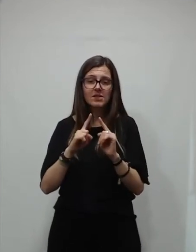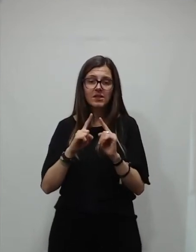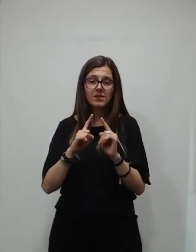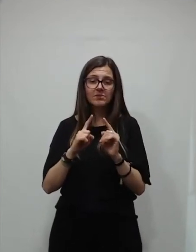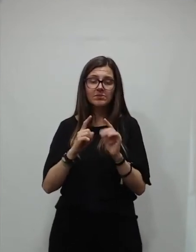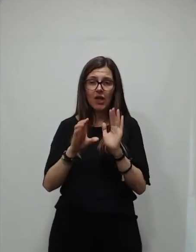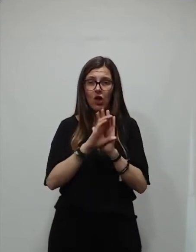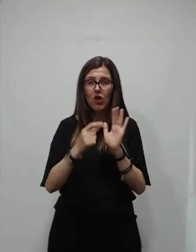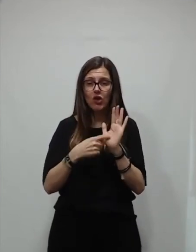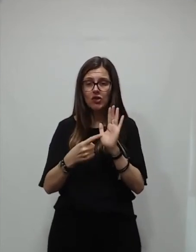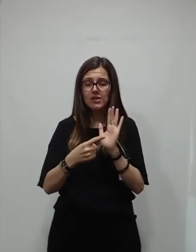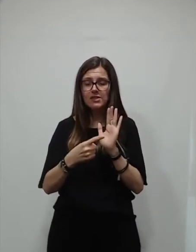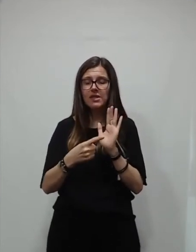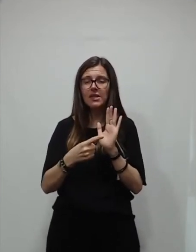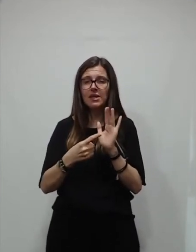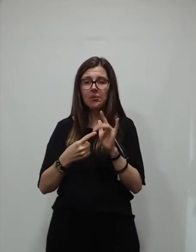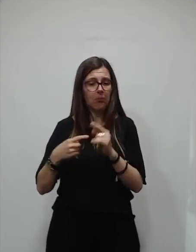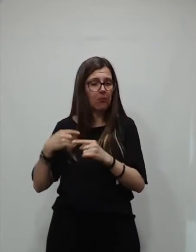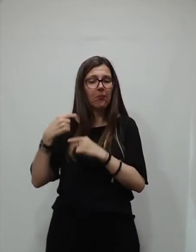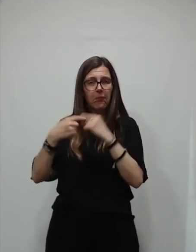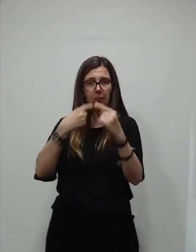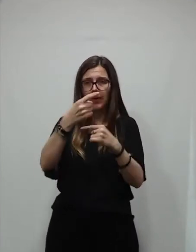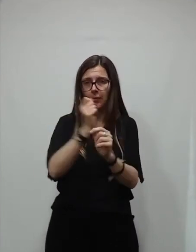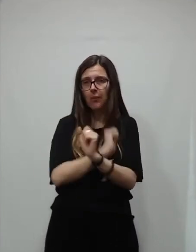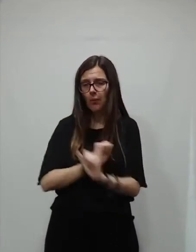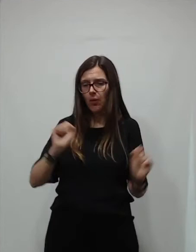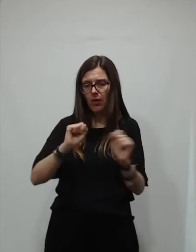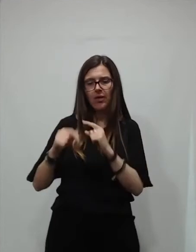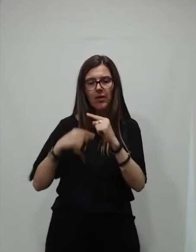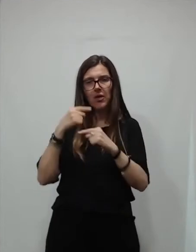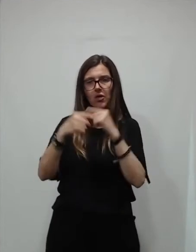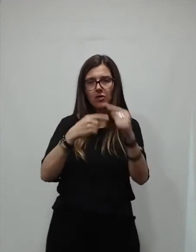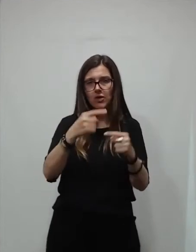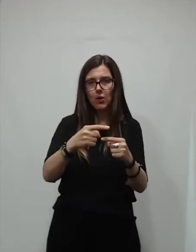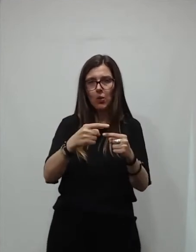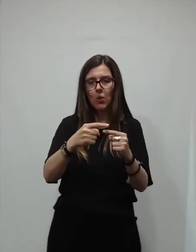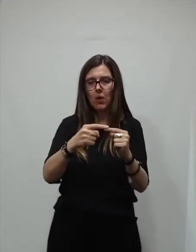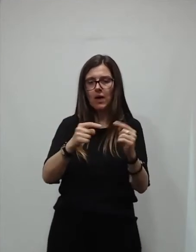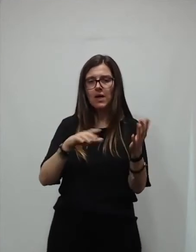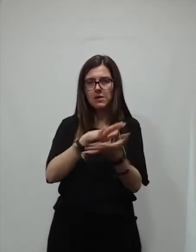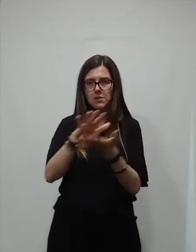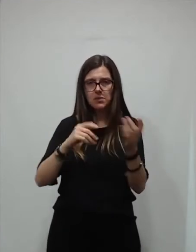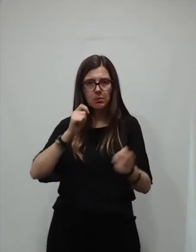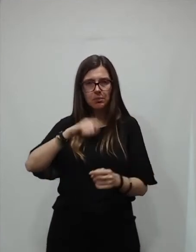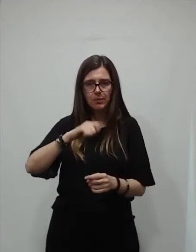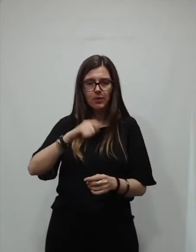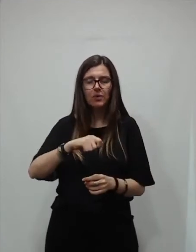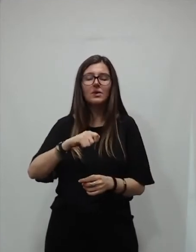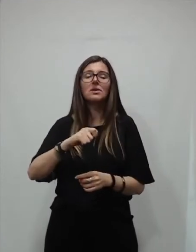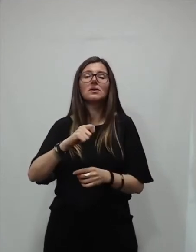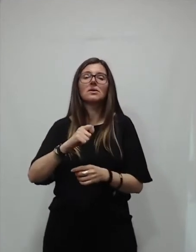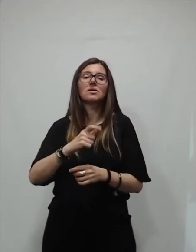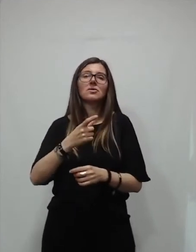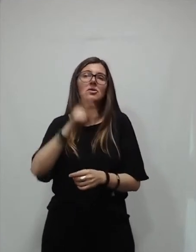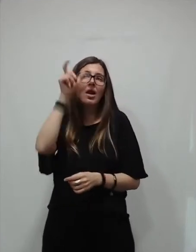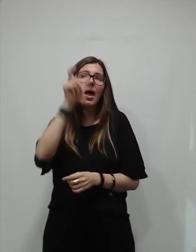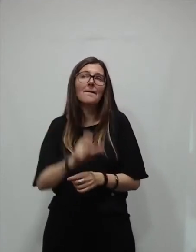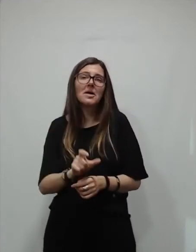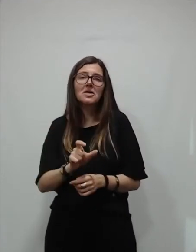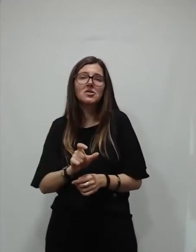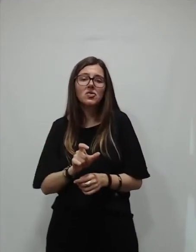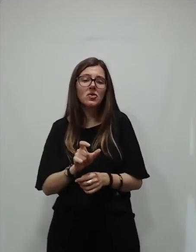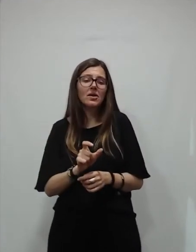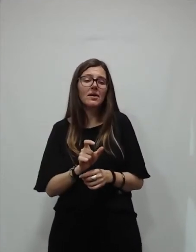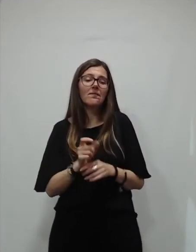código. De hecho, se puede imponer medidas cautelares de internamiento provisional, es decir, provisionalmente, mientras transcurre el proceso, podemos someter a